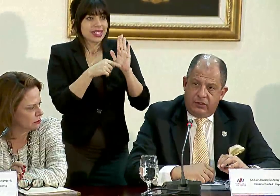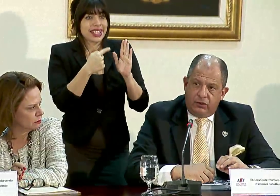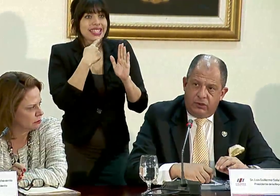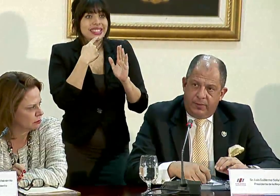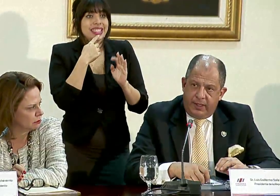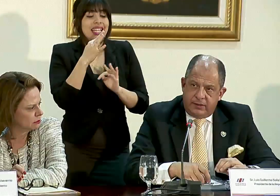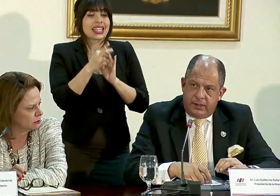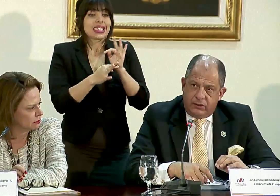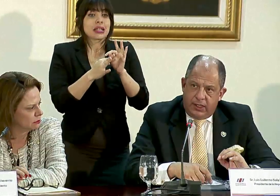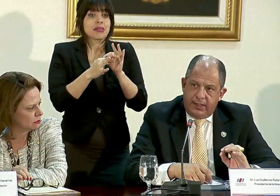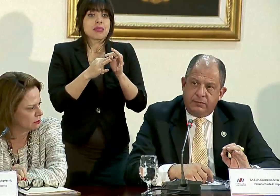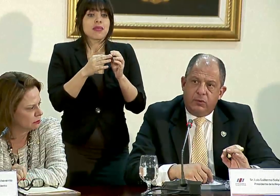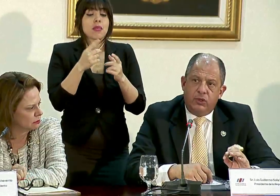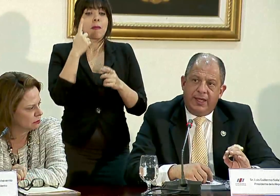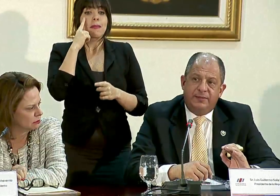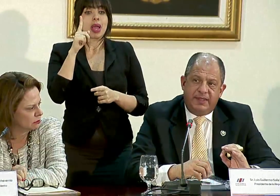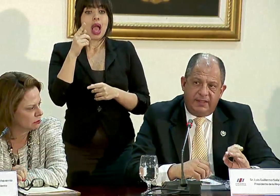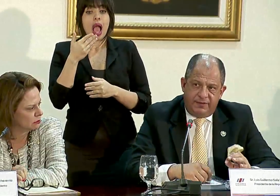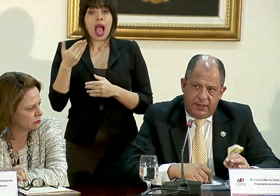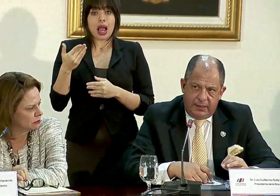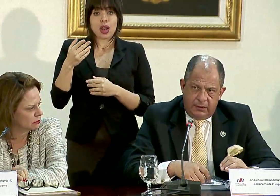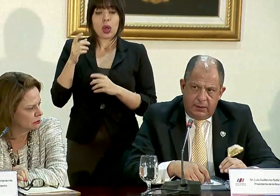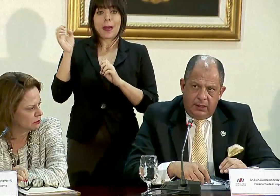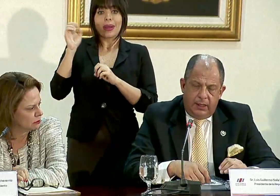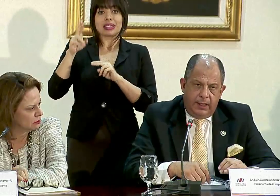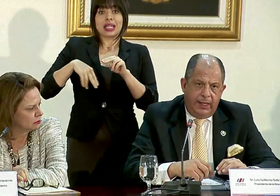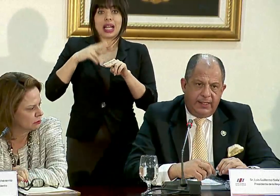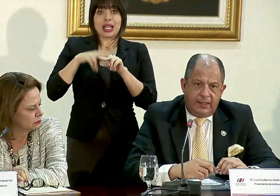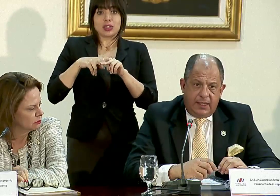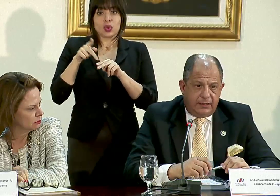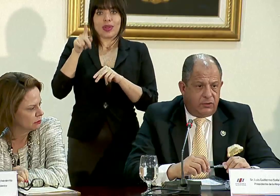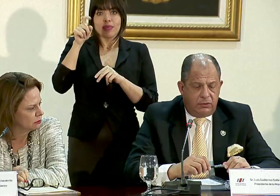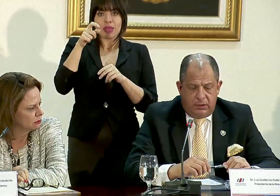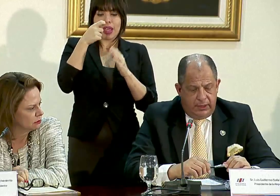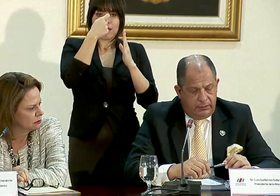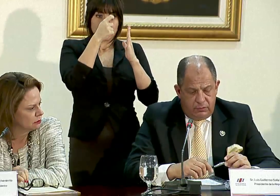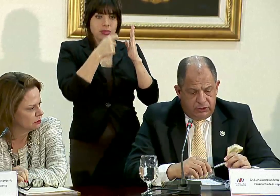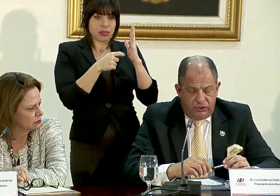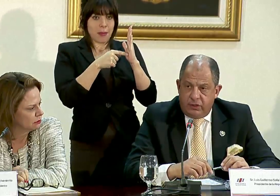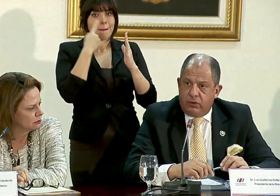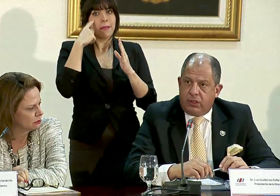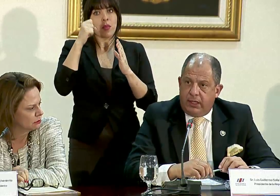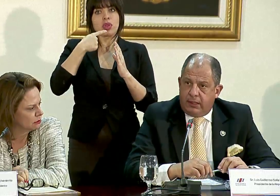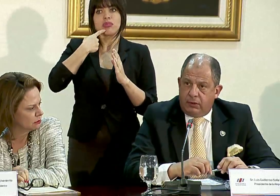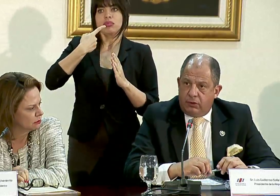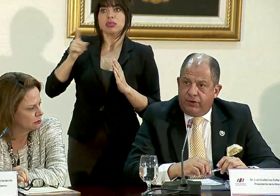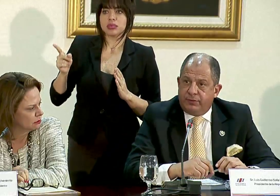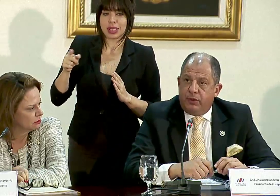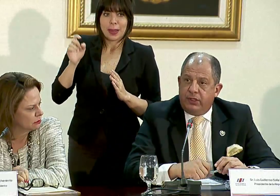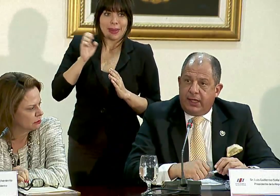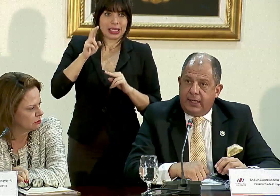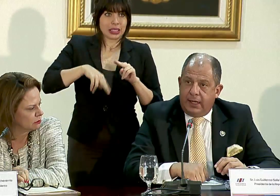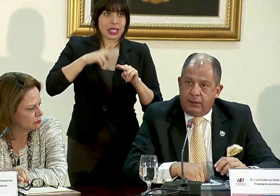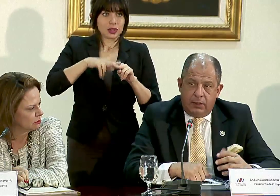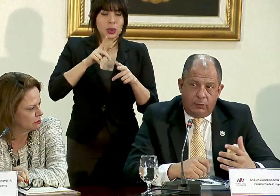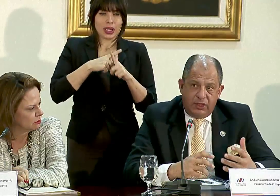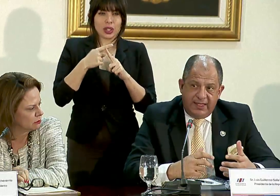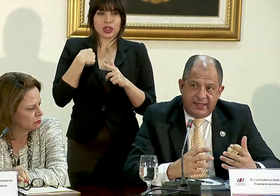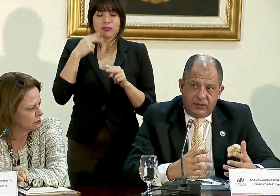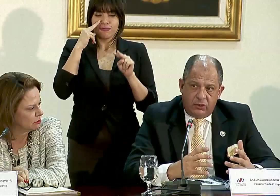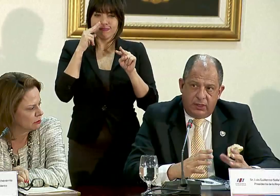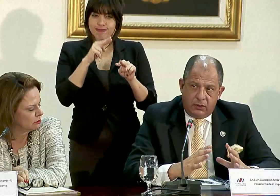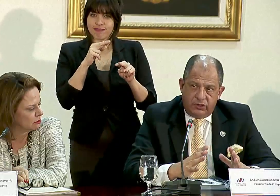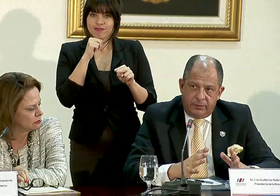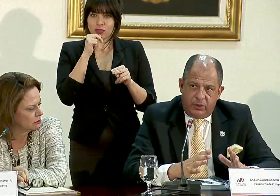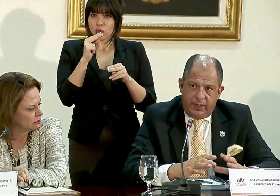tipificación de una emergencia nacional es muy específica en este caso no estoy seguro que corresponda la